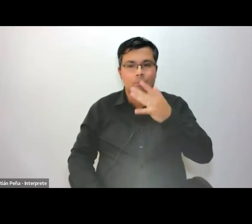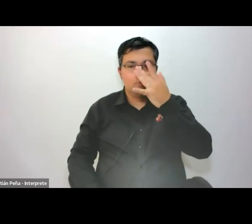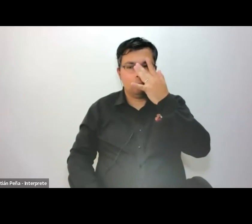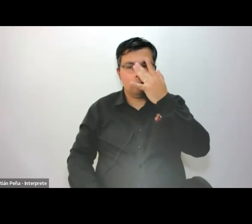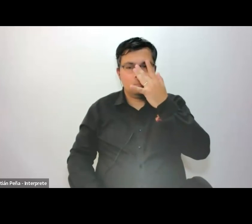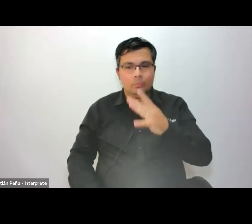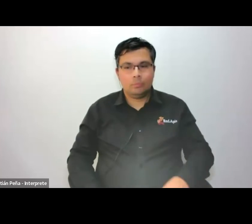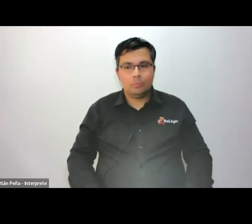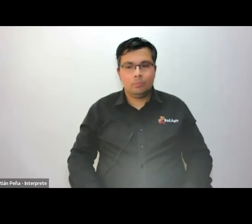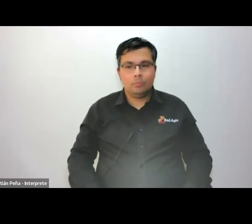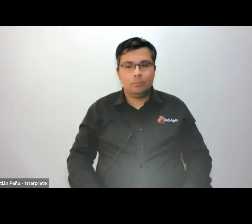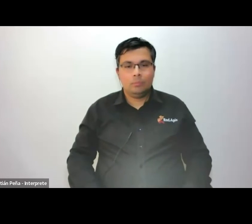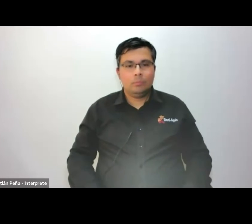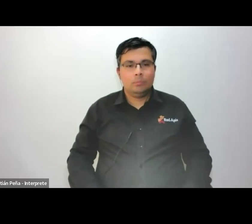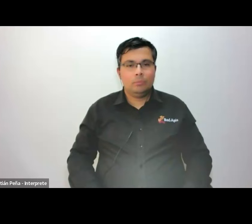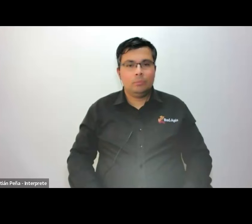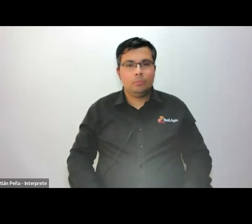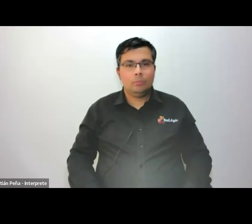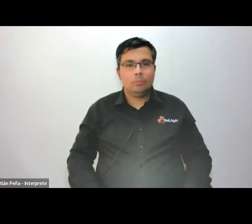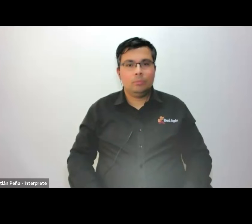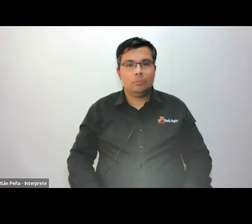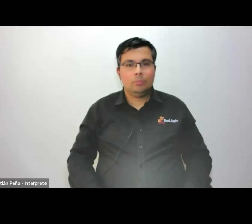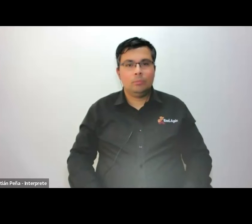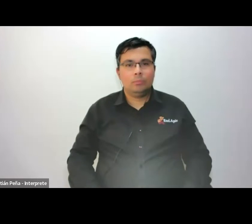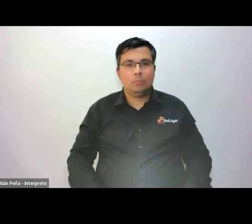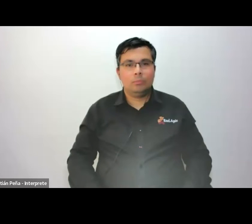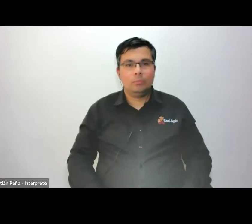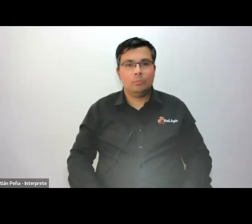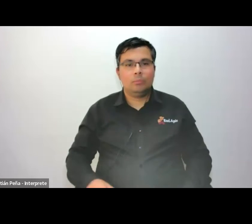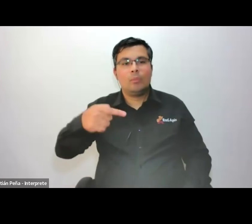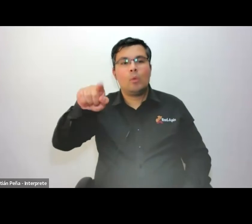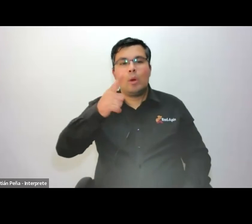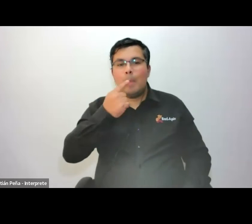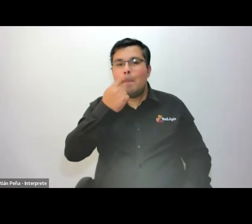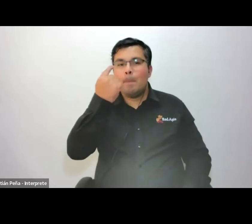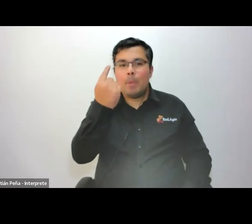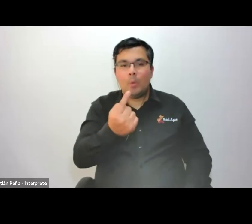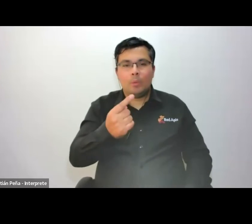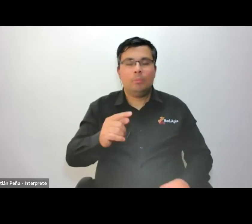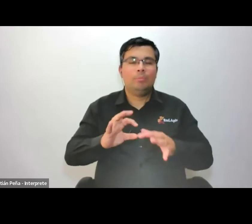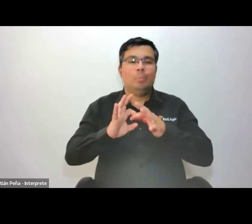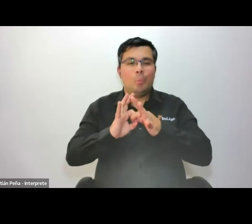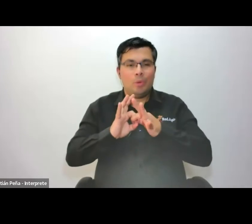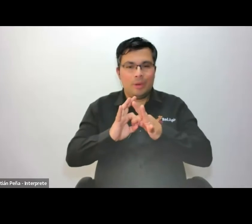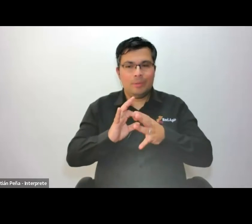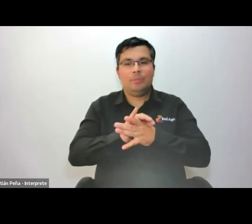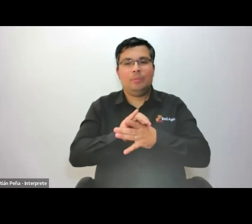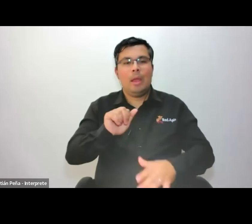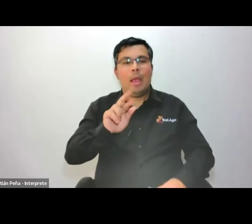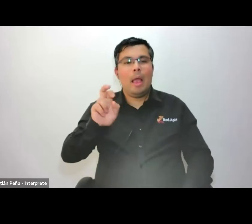en el establecimiento. Ya, vamos entonces a la siguiente pregunta. Muchas gracias,